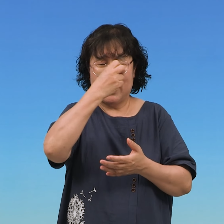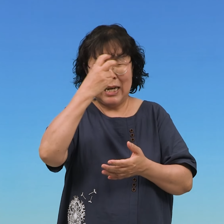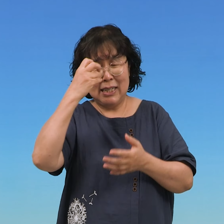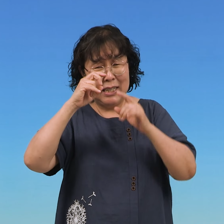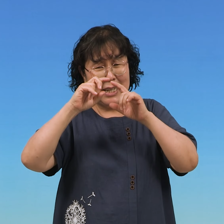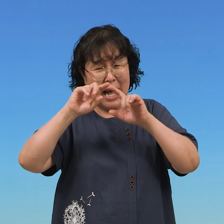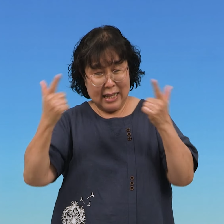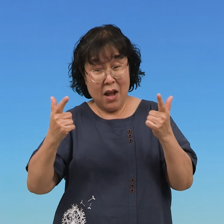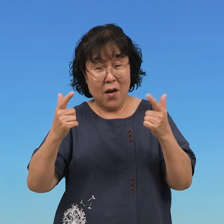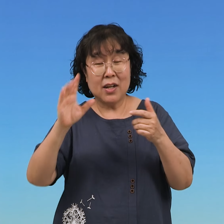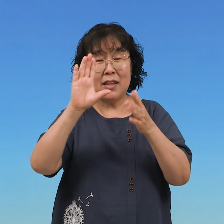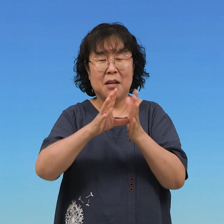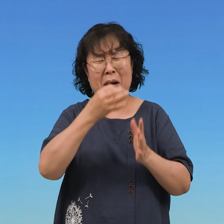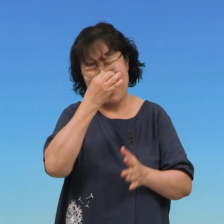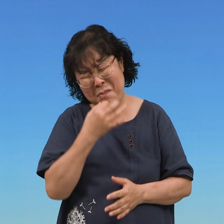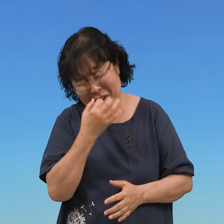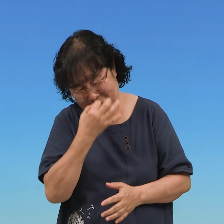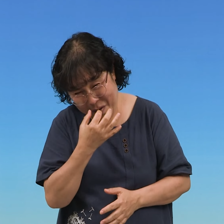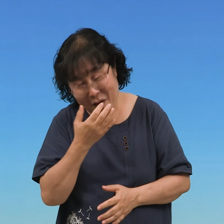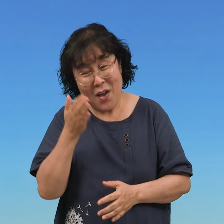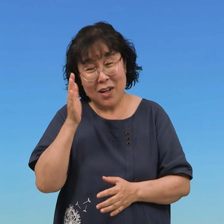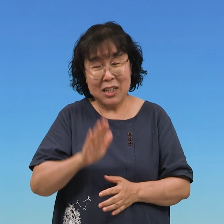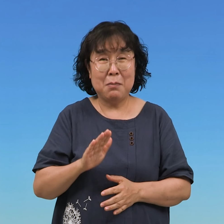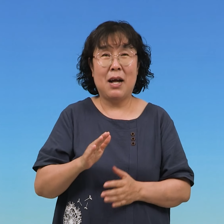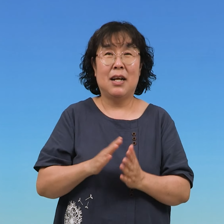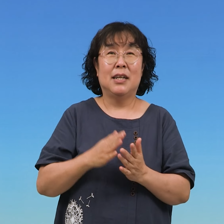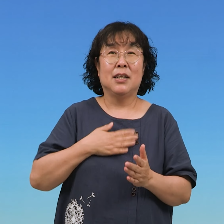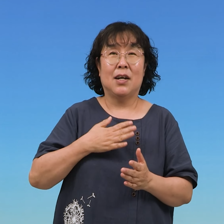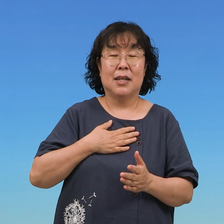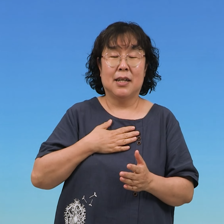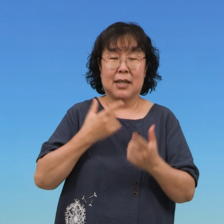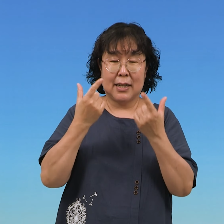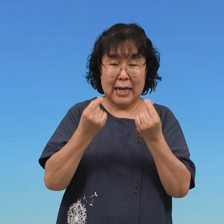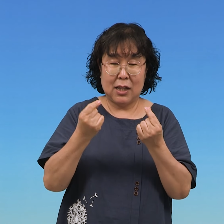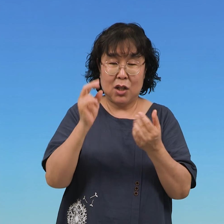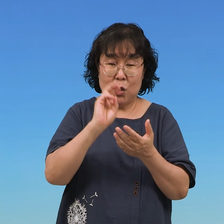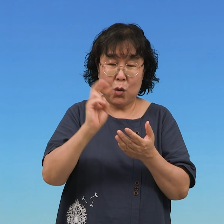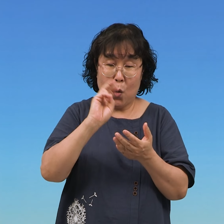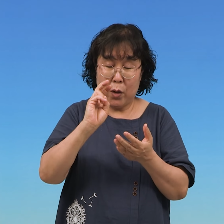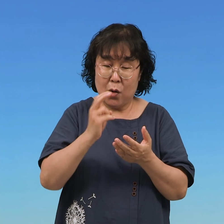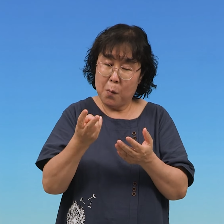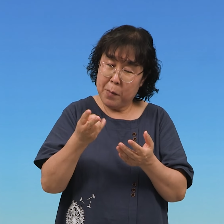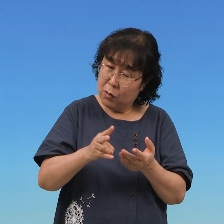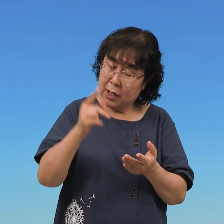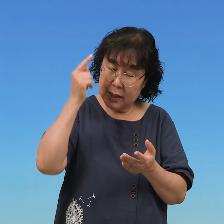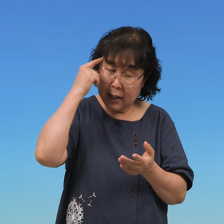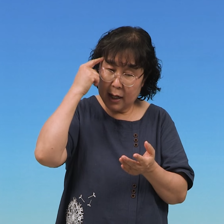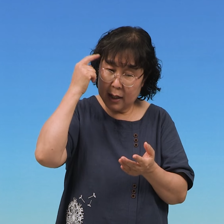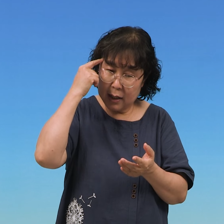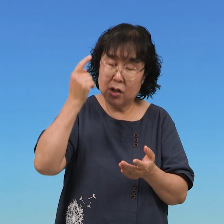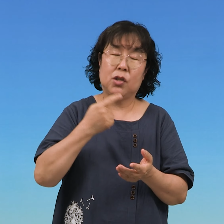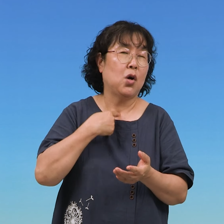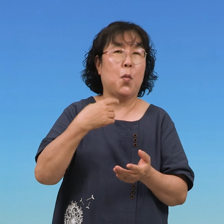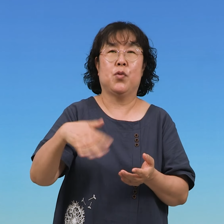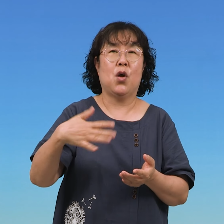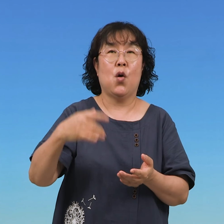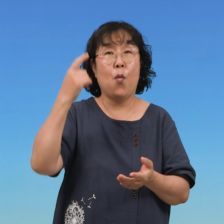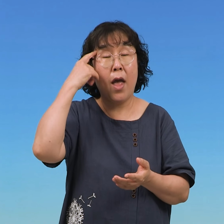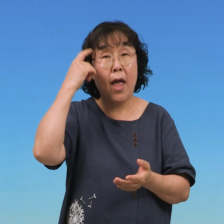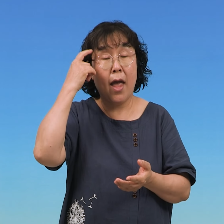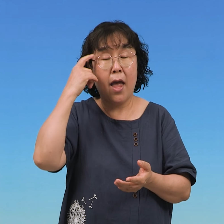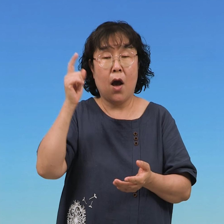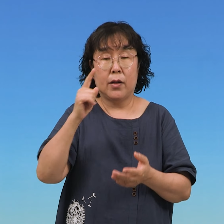그럼 힘들죠. 그런데 이제 막 같은 곡을 계속 부르다가 다른 곡으로 바꿀까 이런 생각을 해본 적이 없습니다.